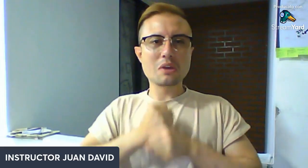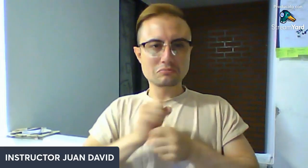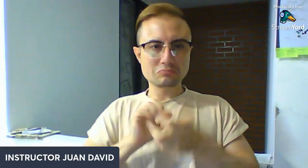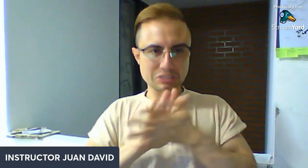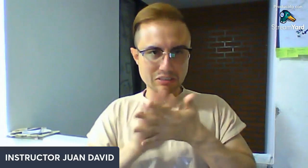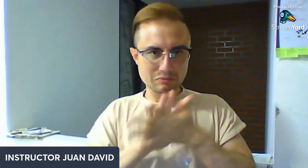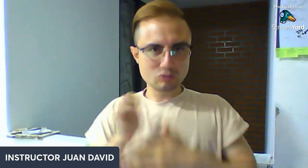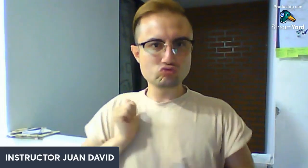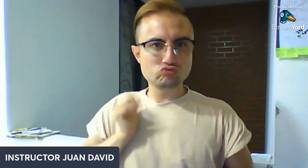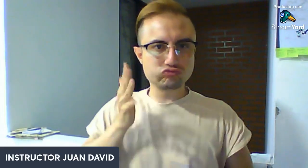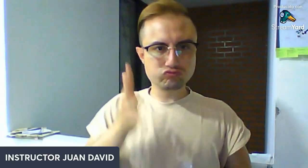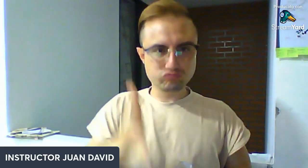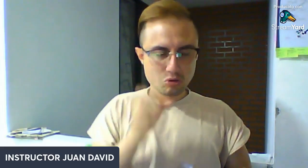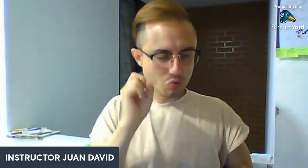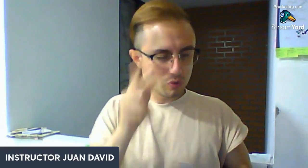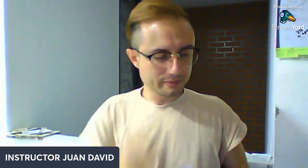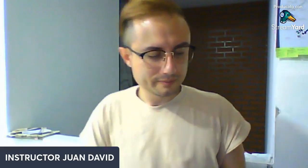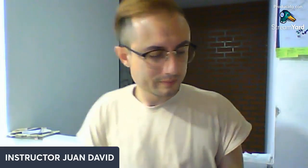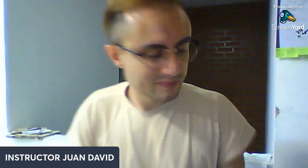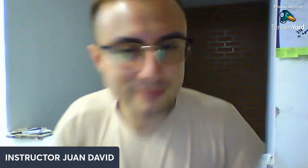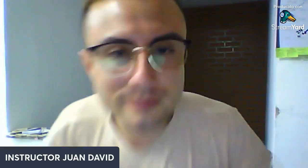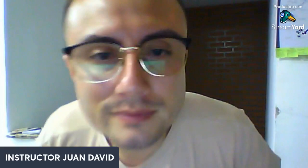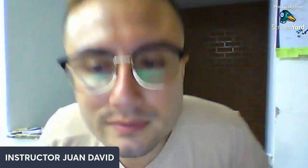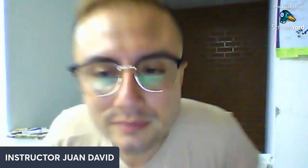Bueno, me dicen que por favor describa un caballo. Claro que sí, lo voy a hacer.